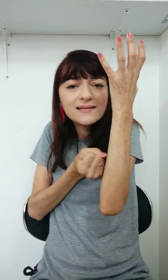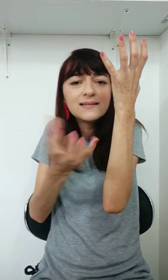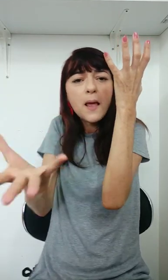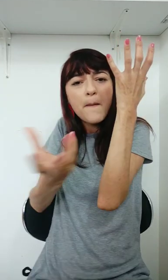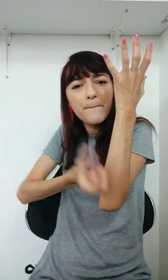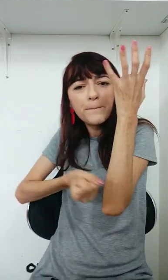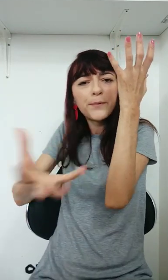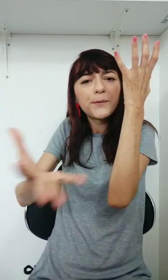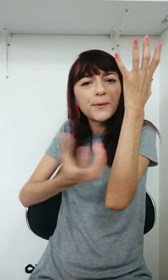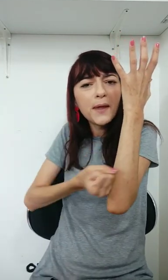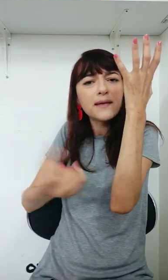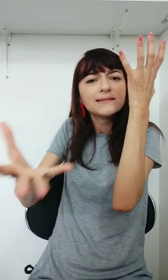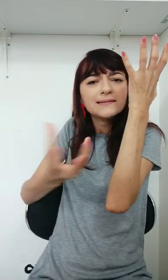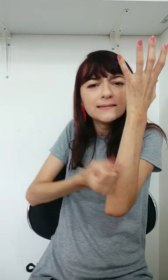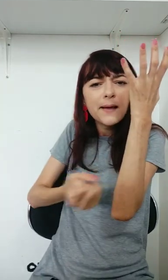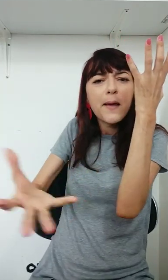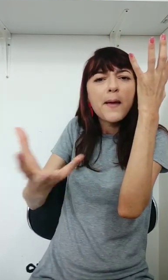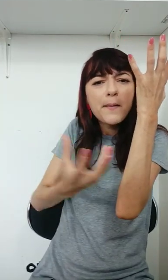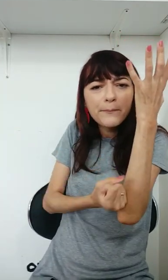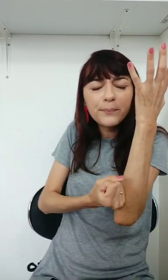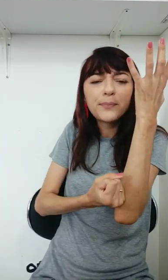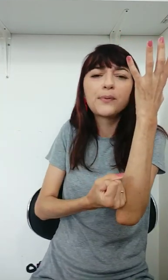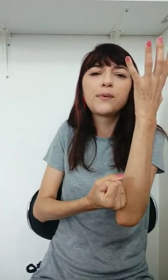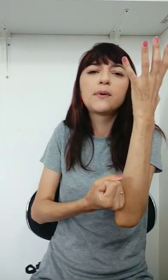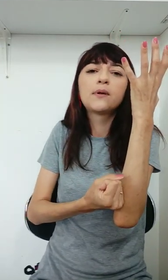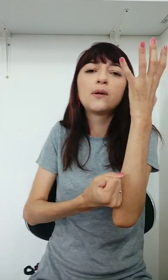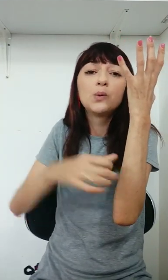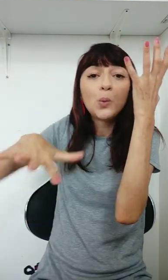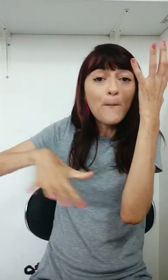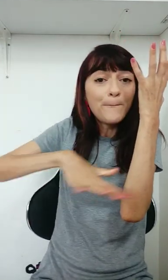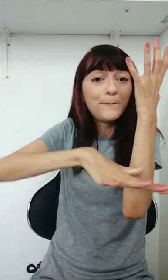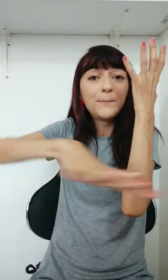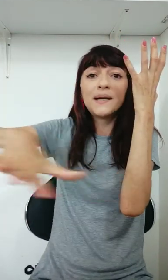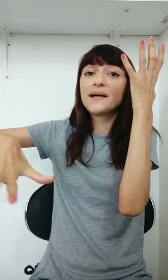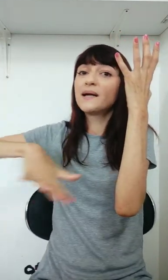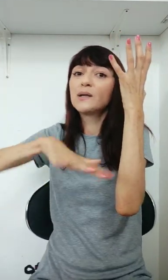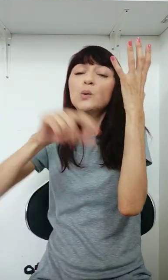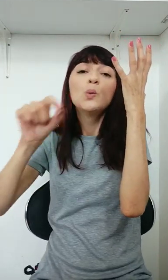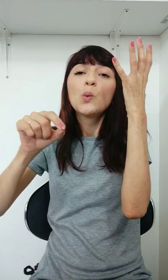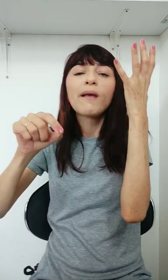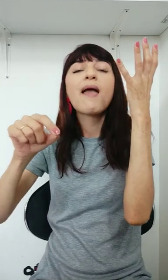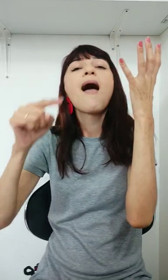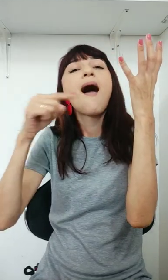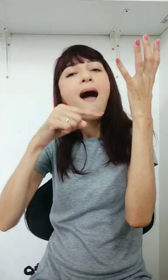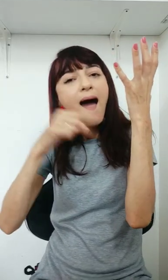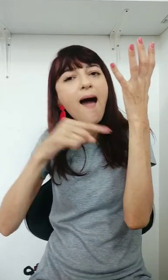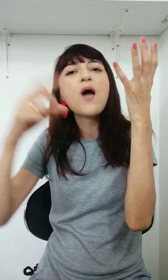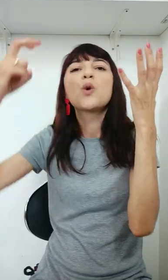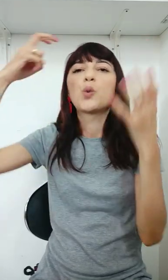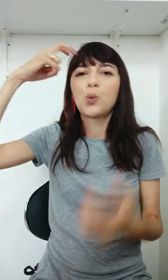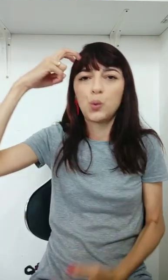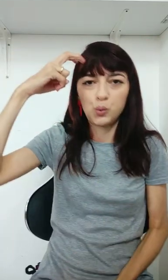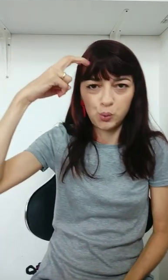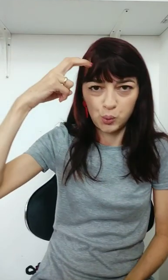pouco sol, não é verdade? E essa árvore, né, o principal dessa árvore é que ela receba o quê? Os nutrientes, não